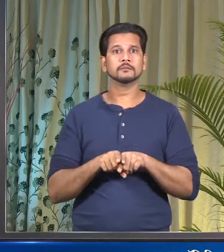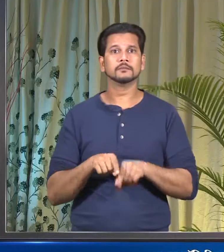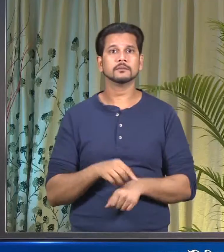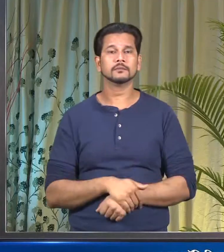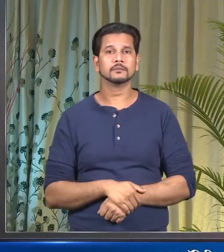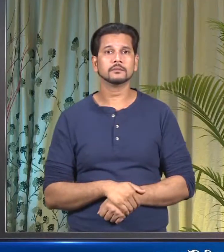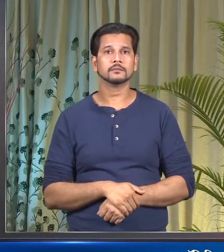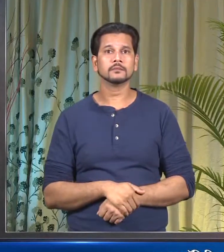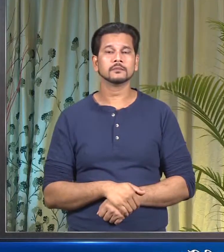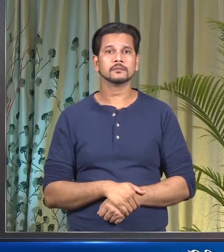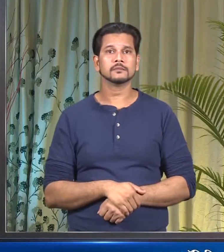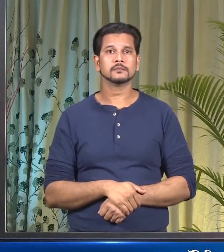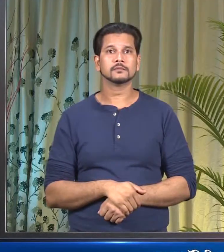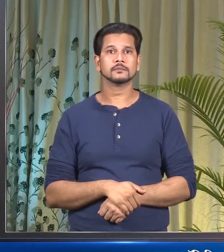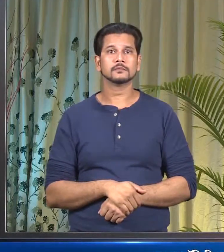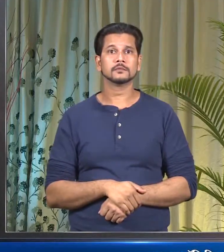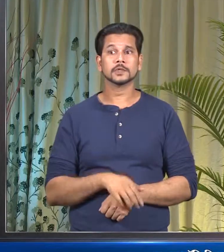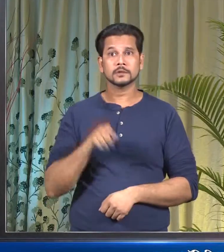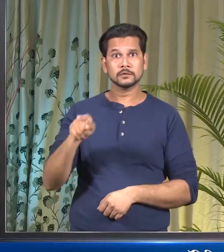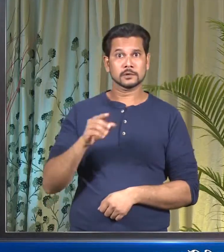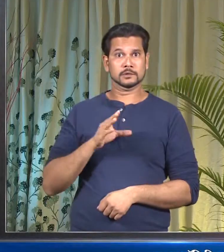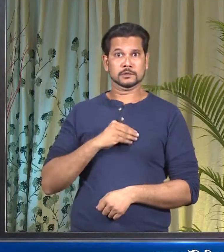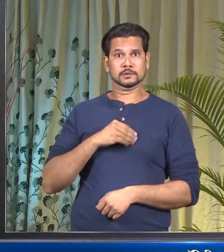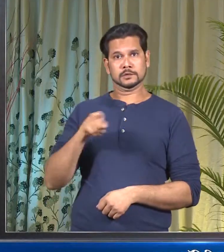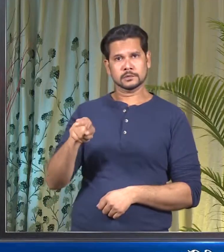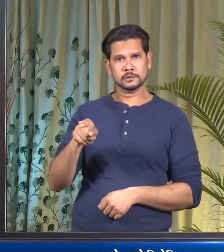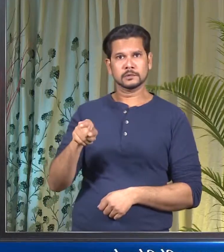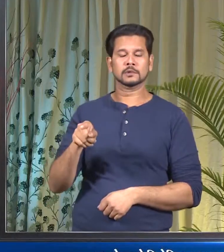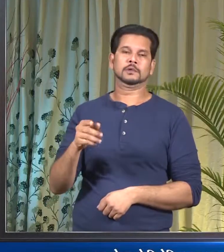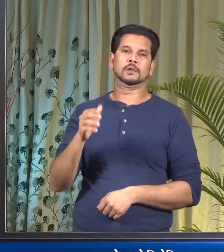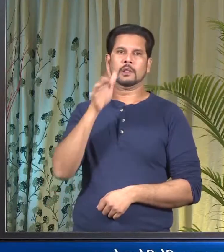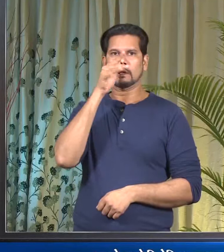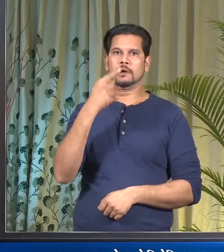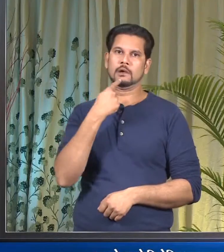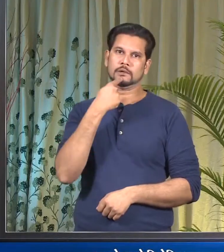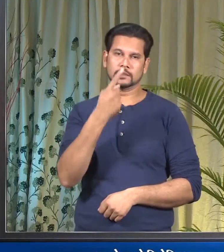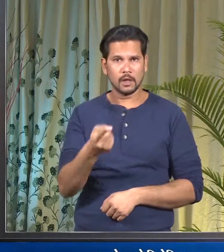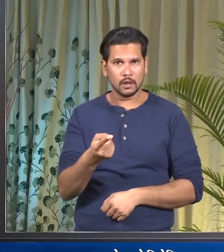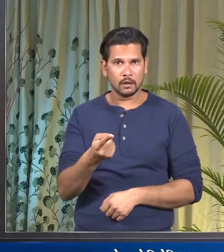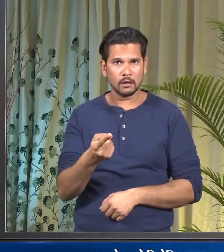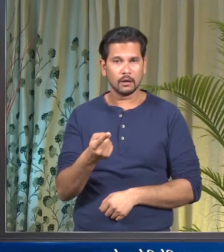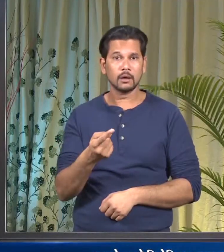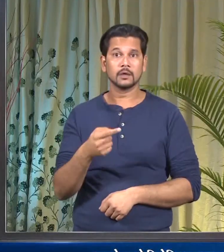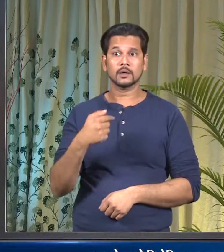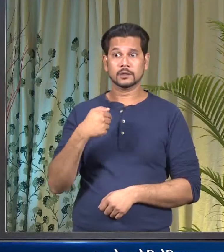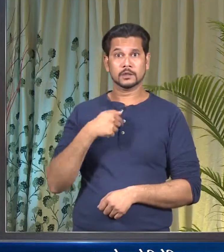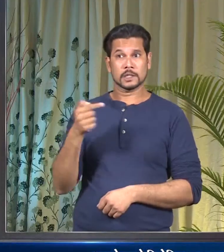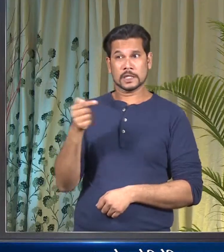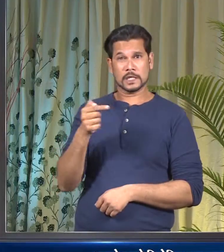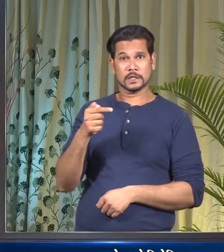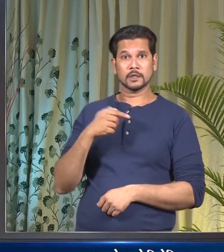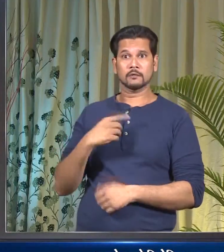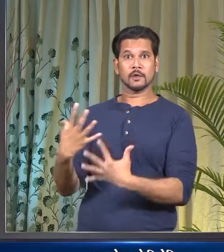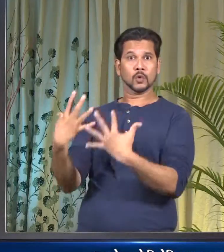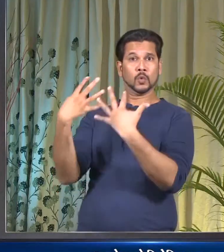तो उसने डर के मारे जूट बोला आपने उस नेगेटिव वातावरन के परवश